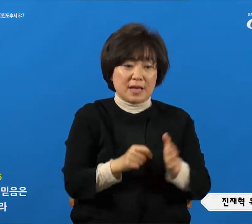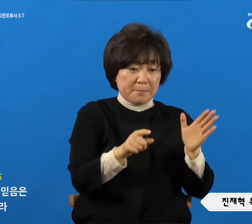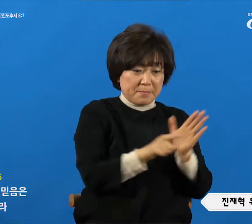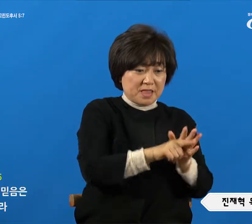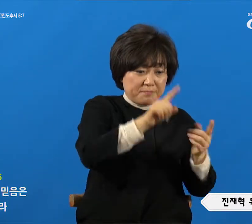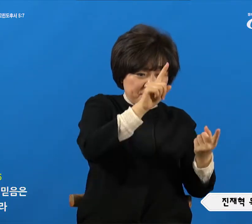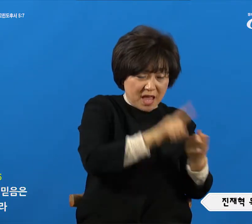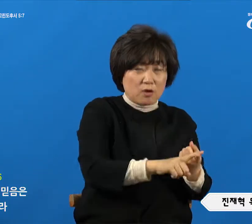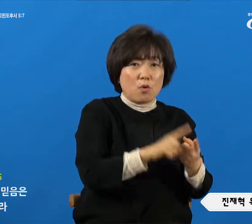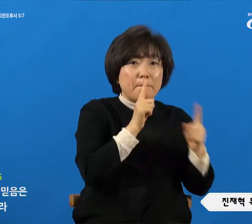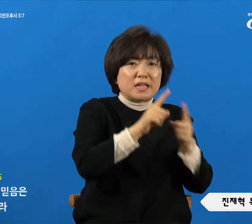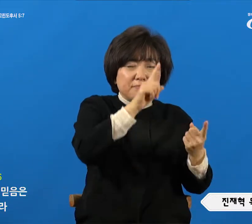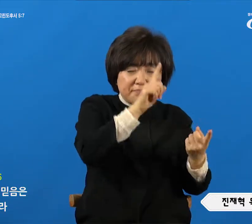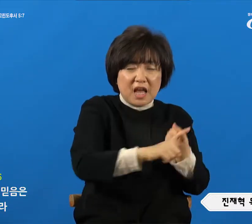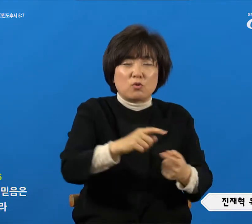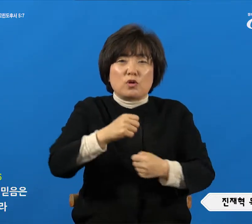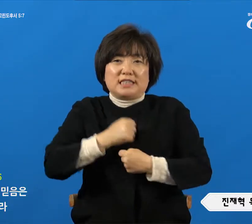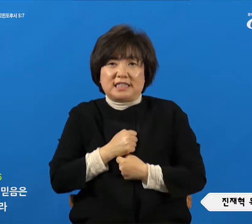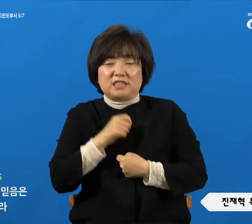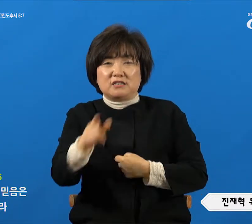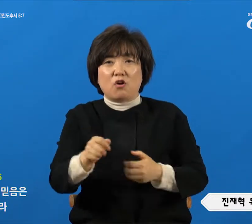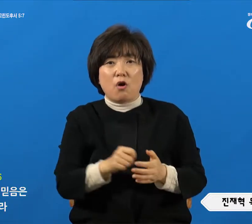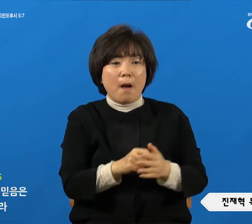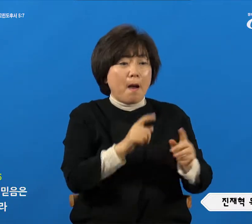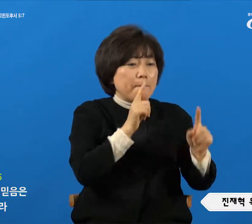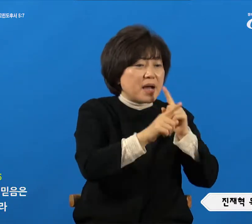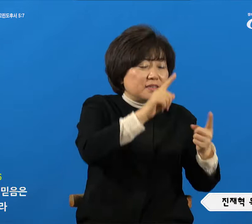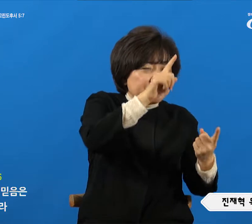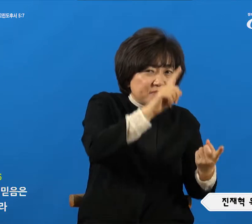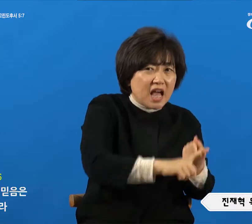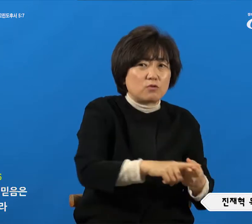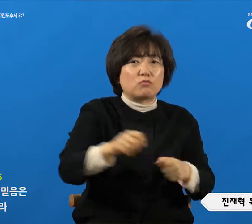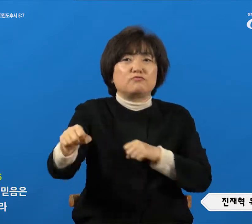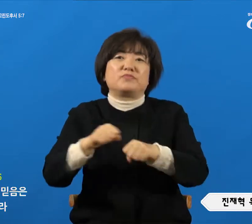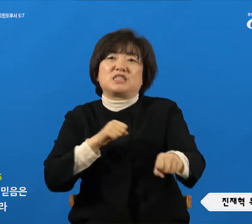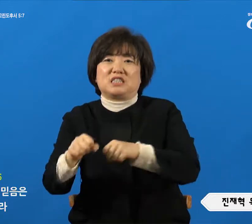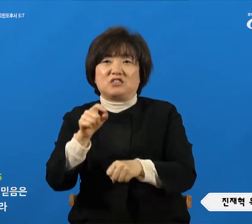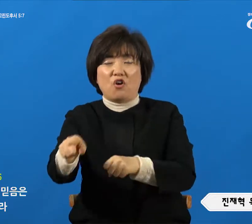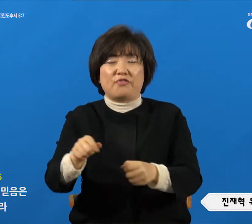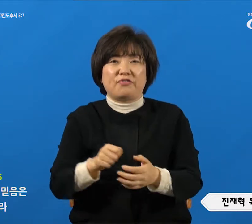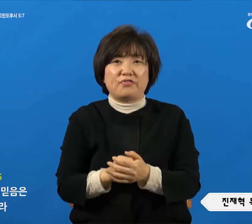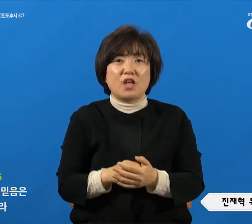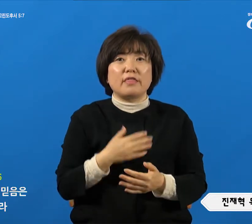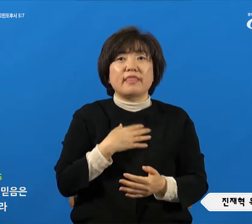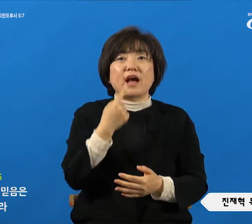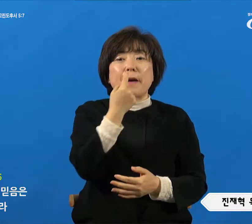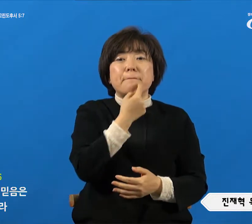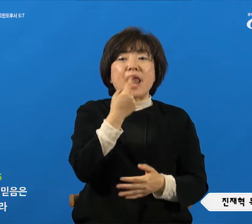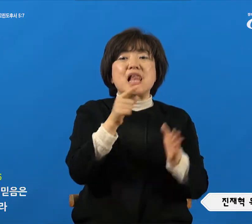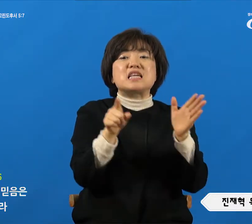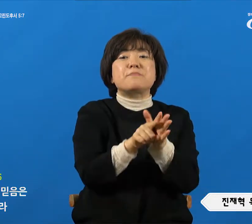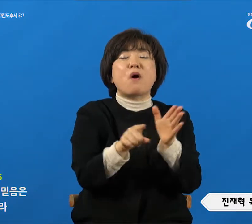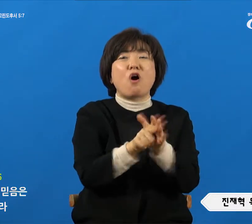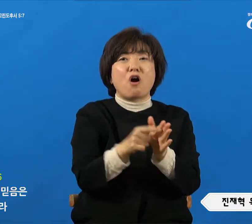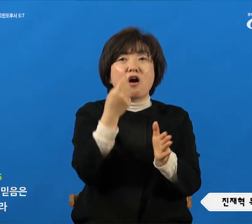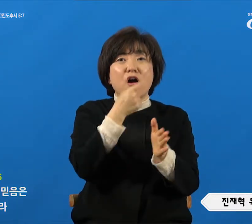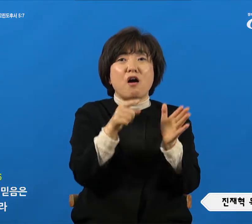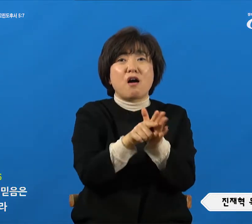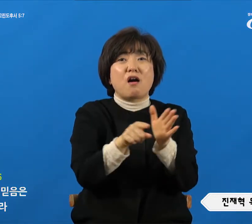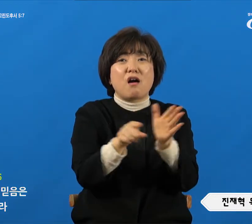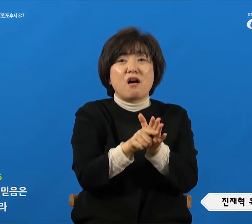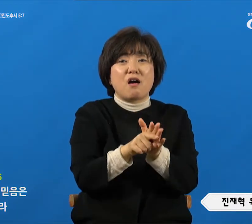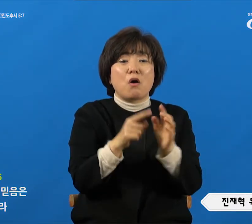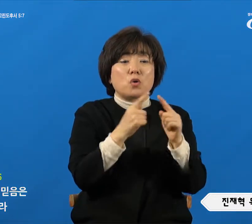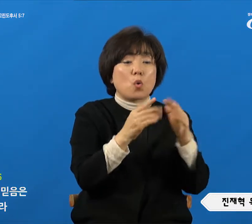말씀대로 지키는 것입니다. 말씀대로 움직이는 것입니다. 우리가 믿노라 하면서 교회에선